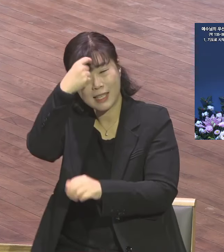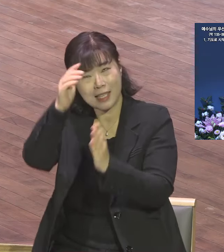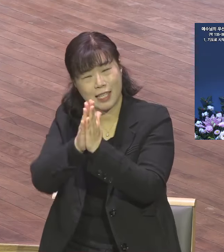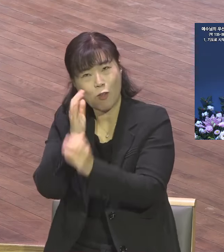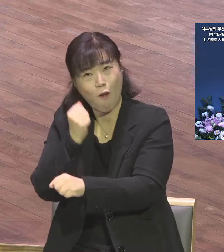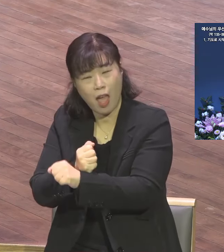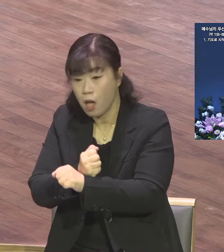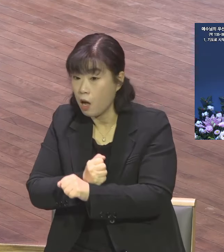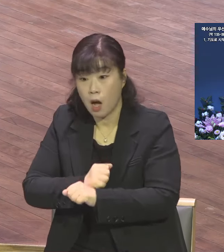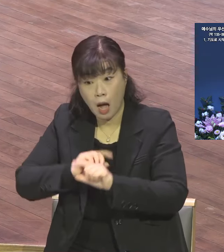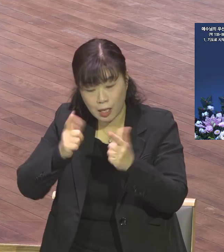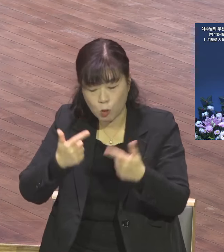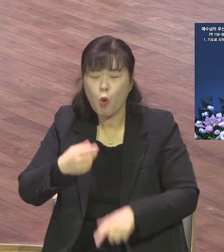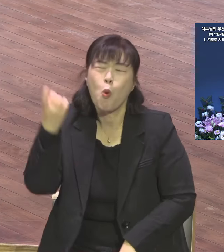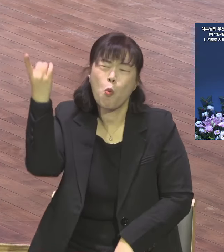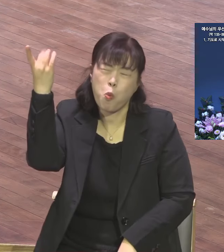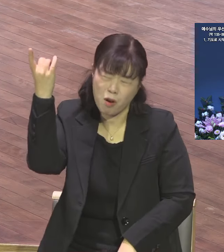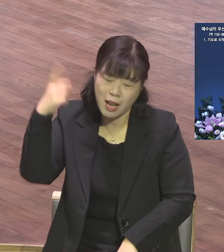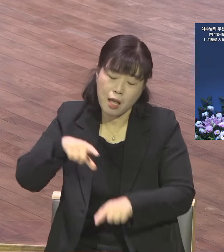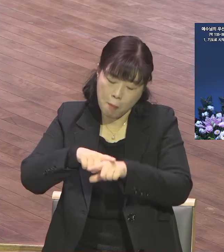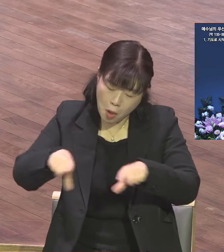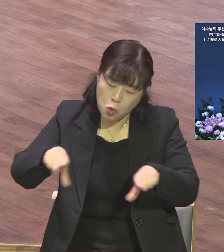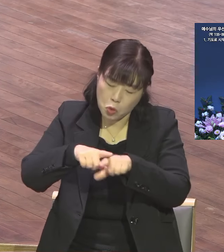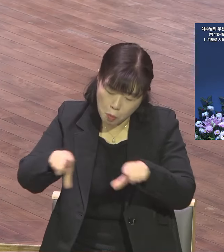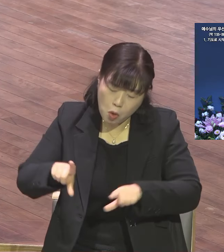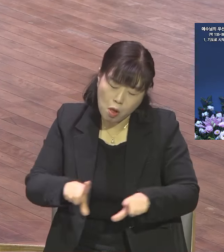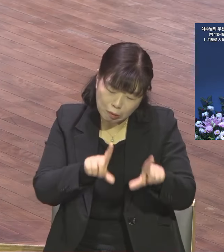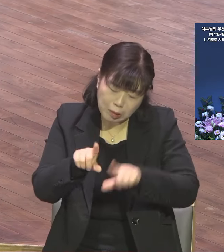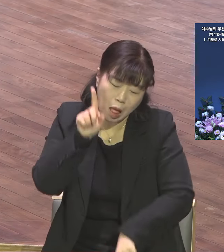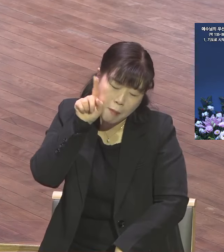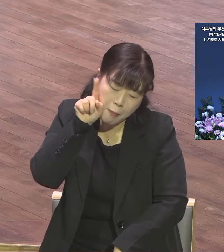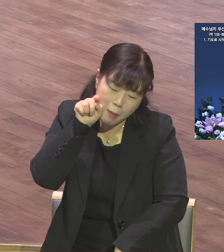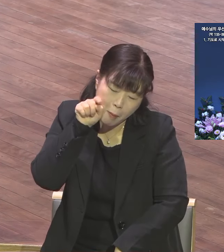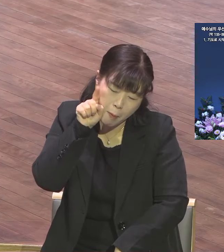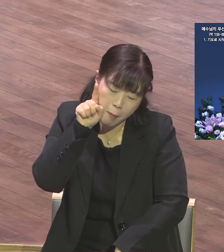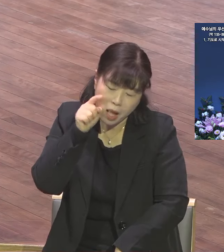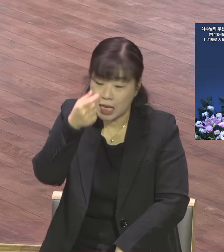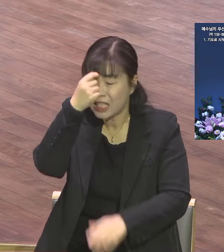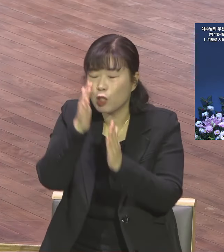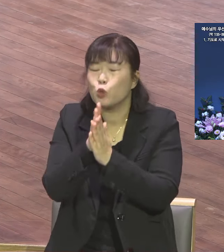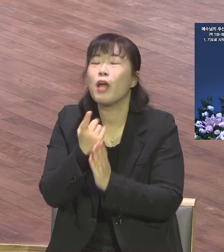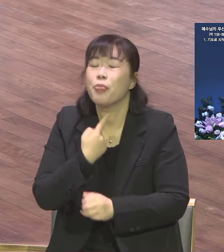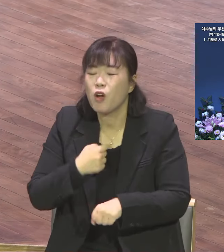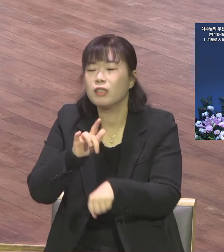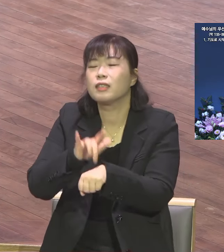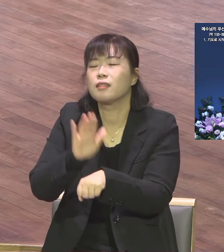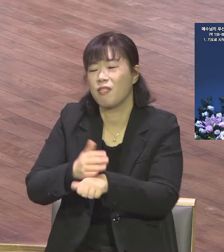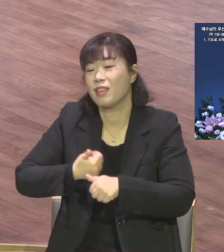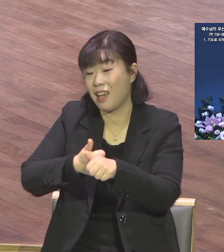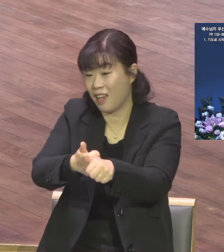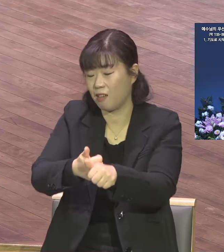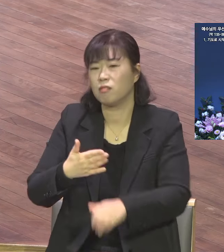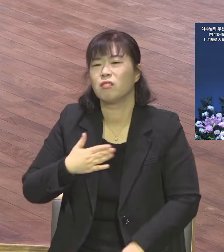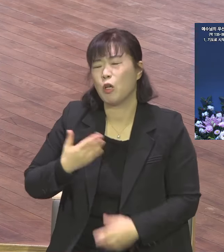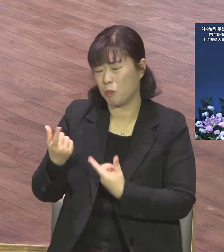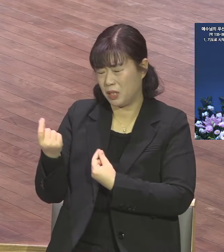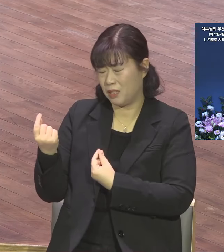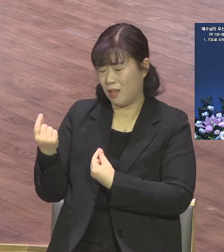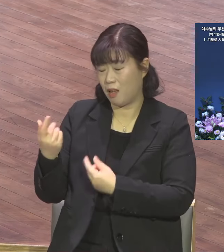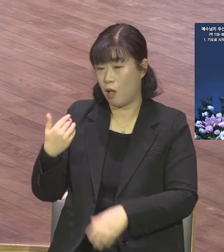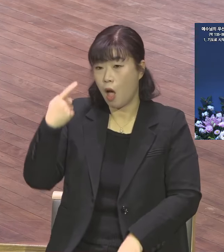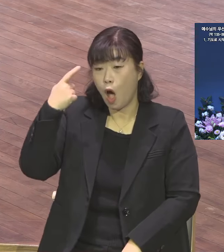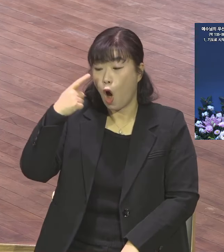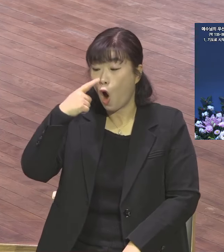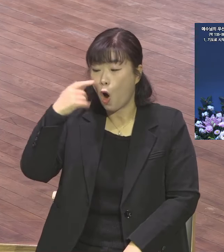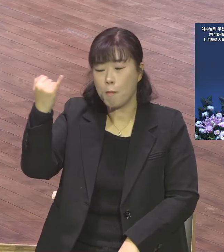따라. 저는 중학교 때부터 어머니 따라 새벽 기도를 습관에 따라 다녔어요. 뭐 중학생이 뭘 크게 뭐